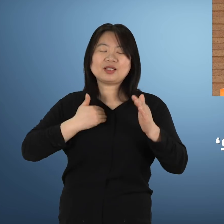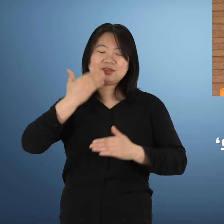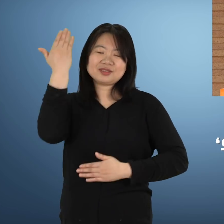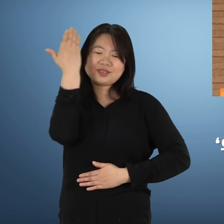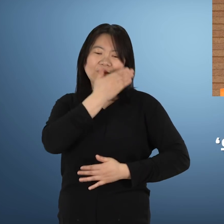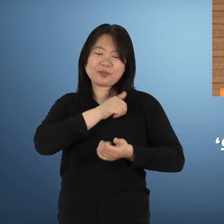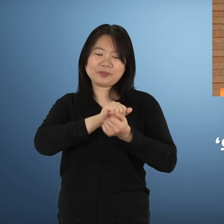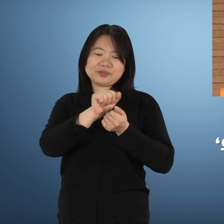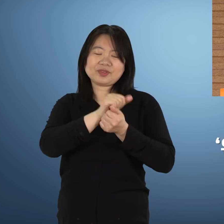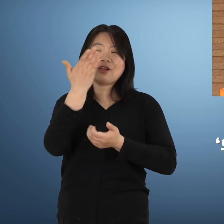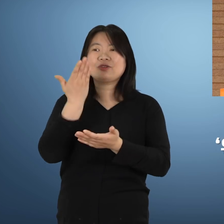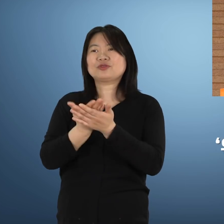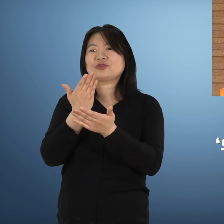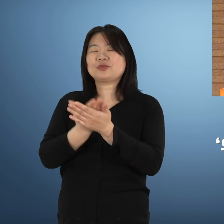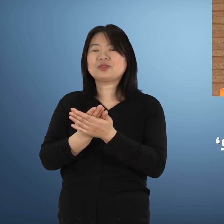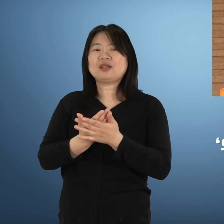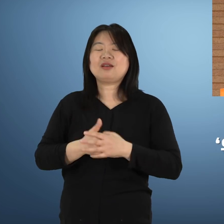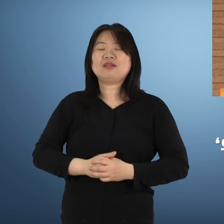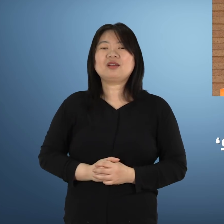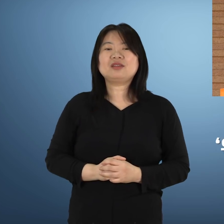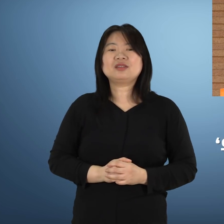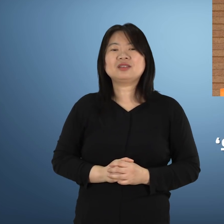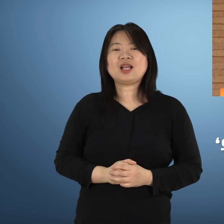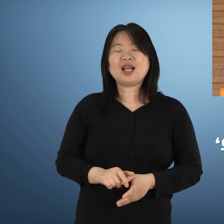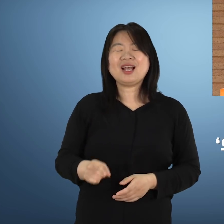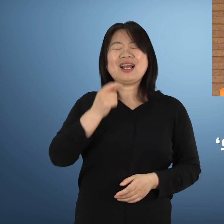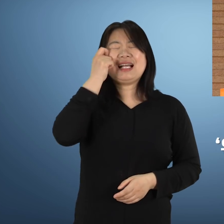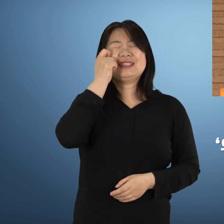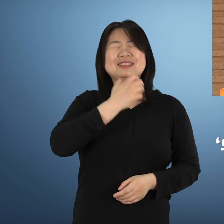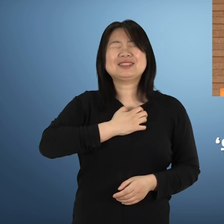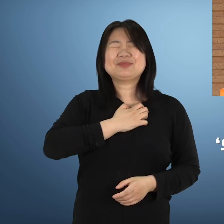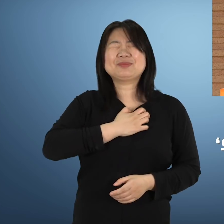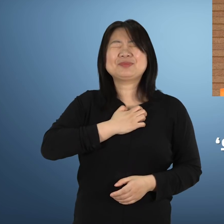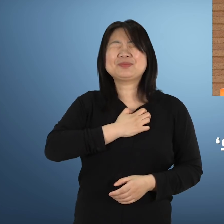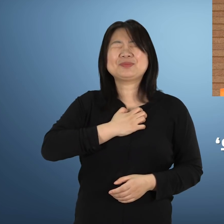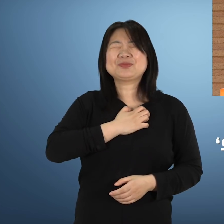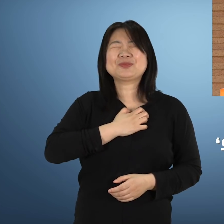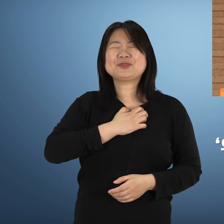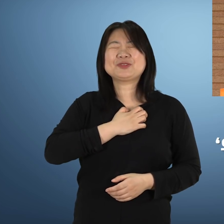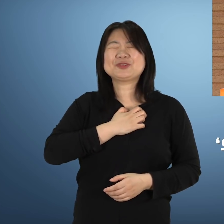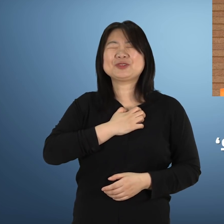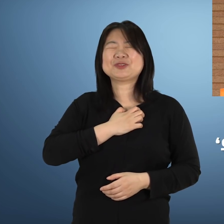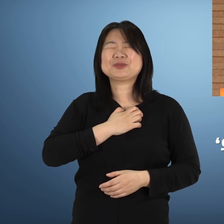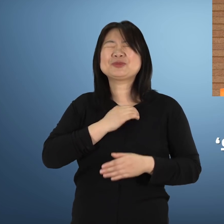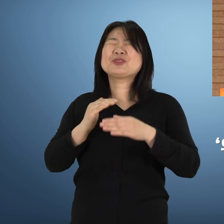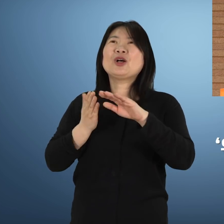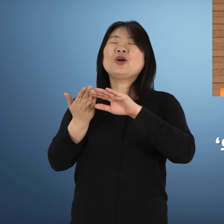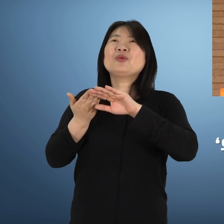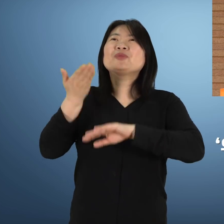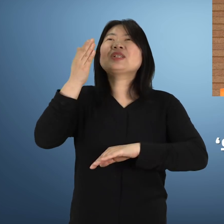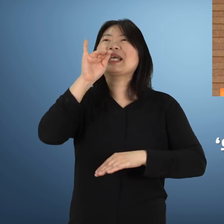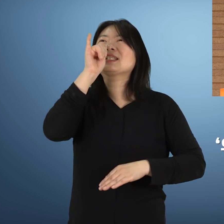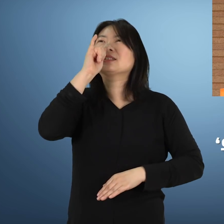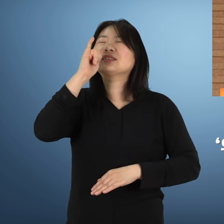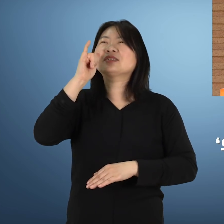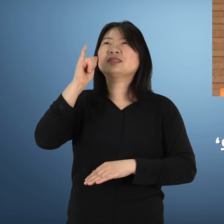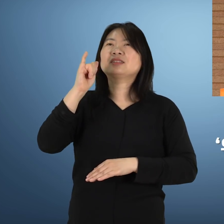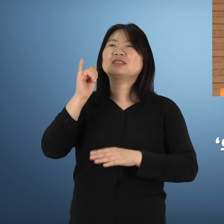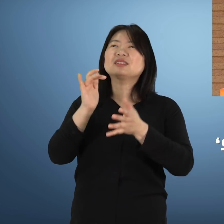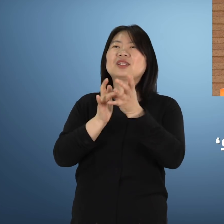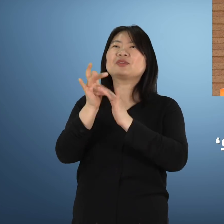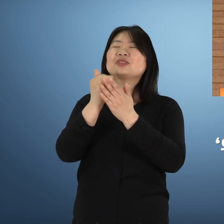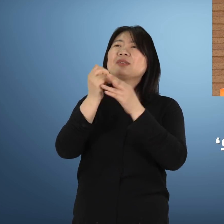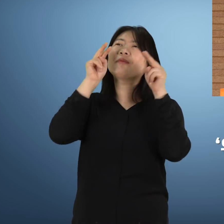거기서 그 슬픔을 넘어서 다윗은 누구를 바라보게 되었어요?